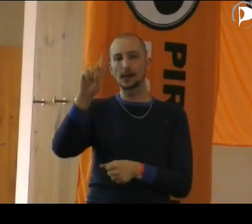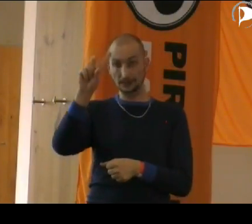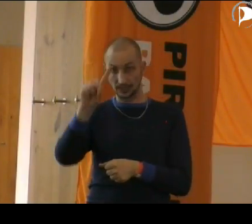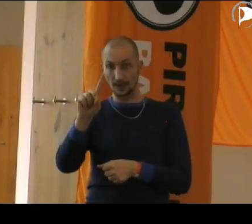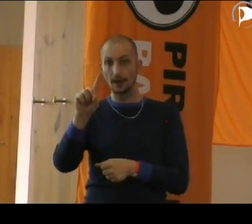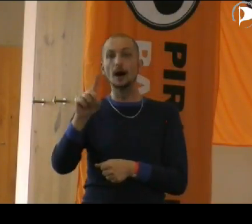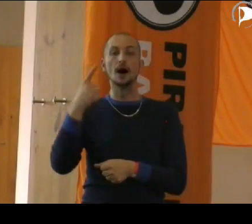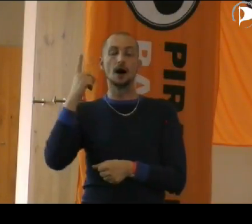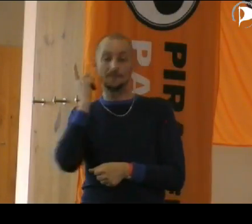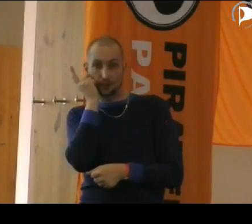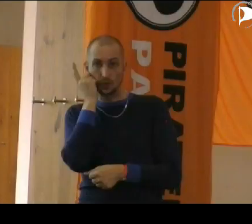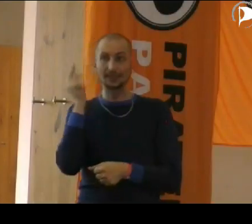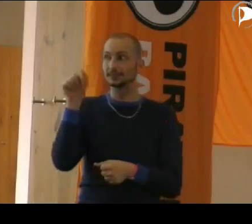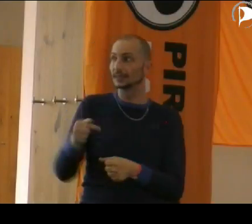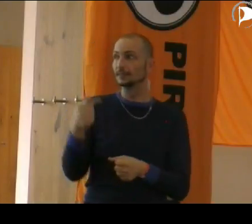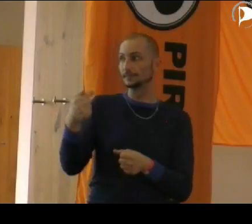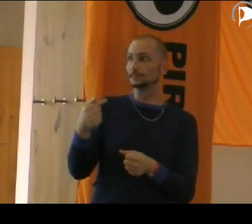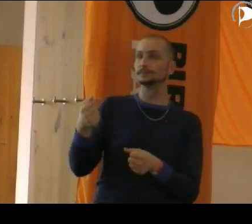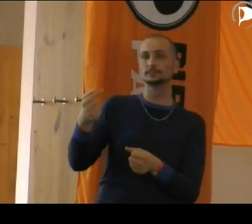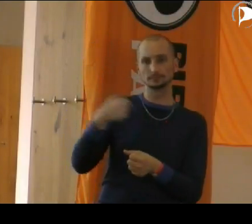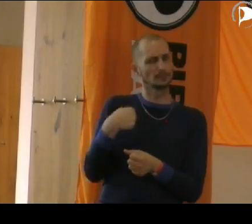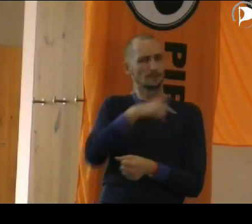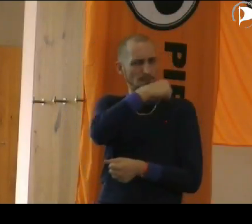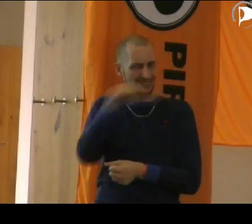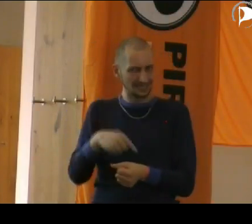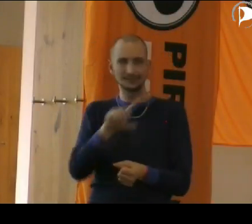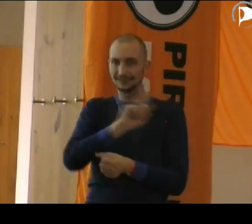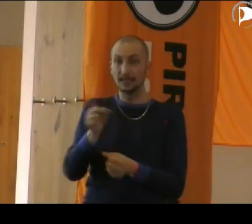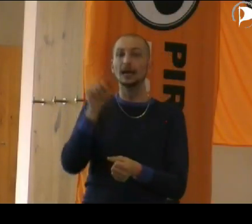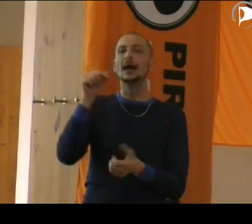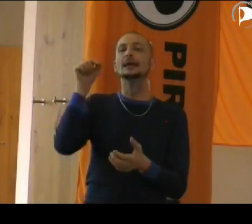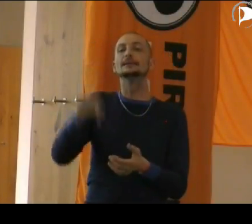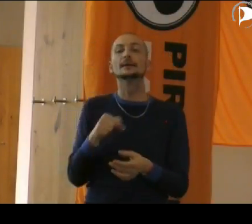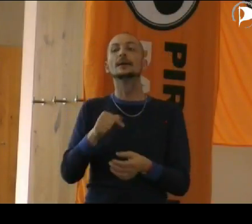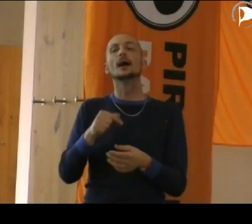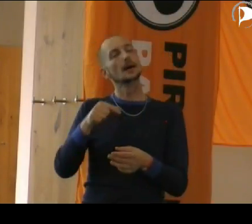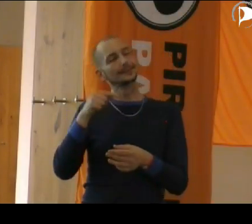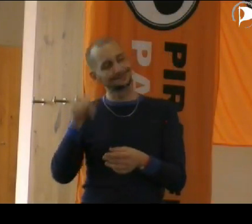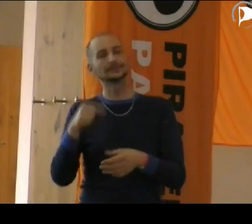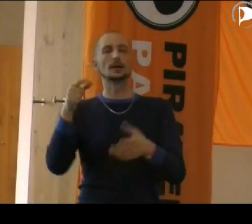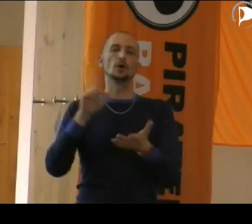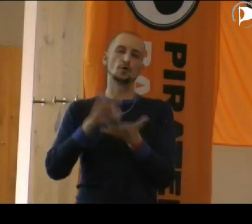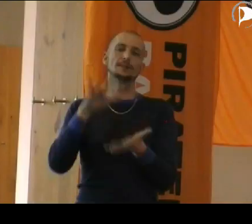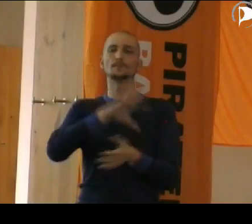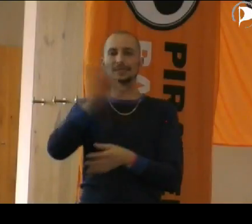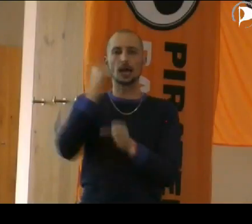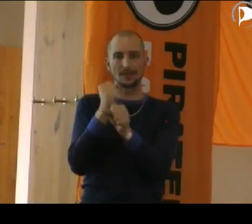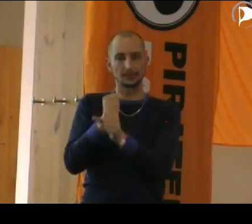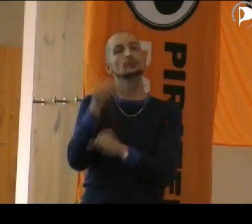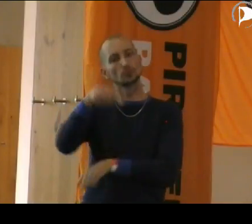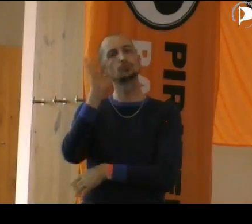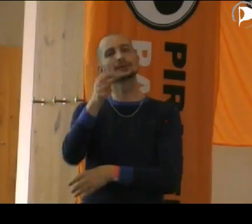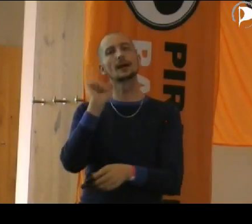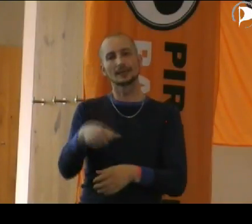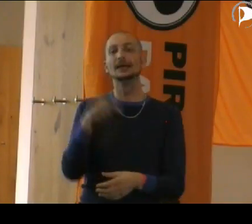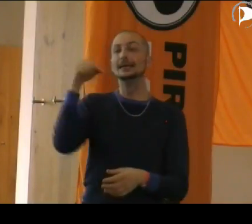auch da zwischendurch etwas tut kann ich hoffe mal vorher vertrauen und auf gewalt dadurch nämlich hier heute zur